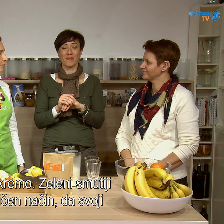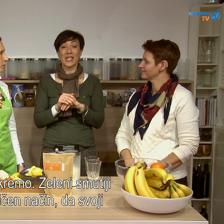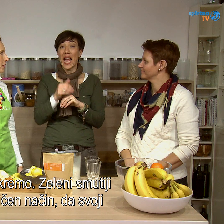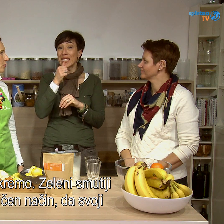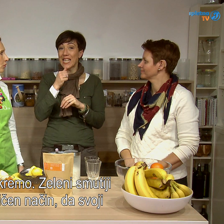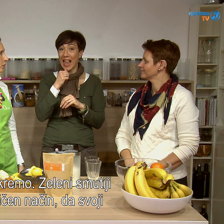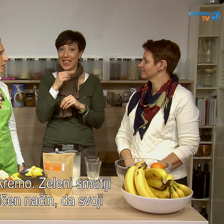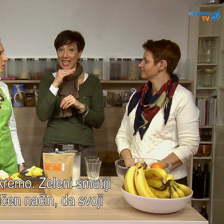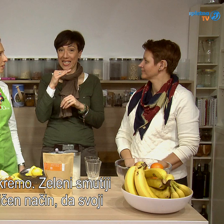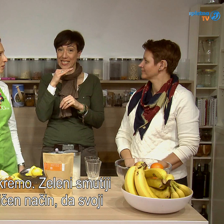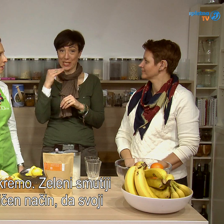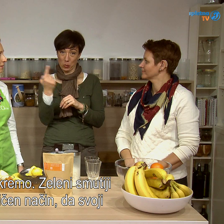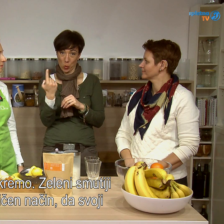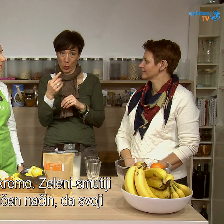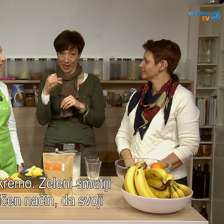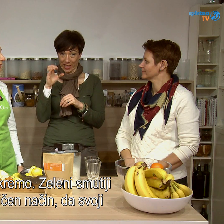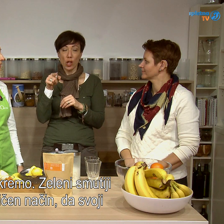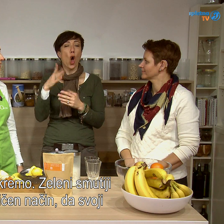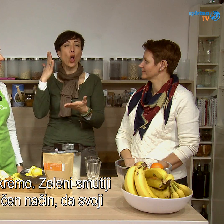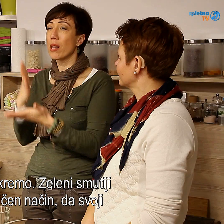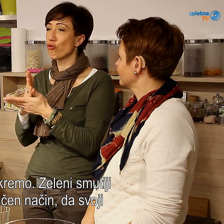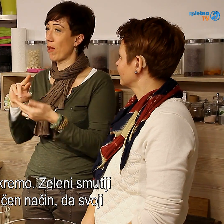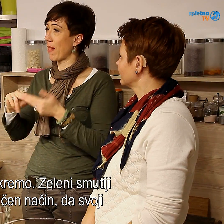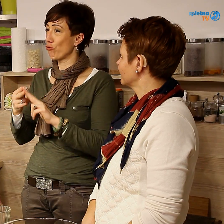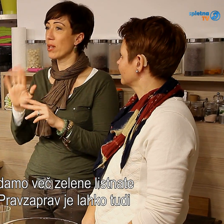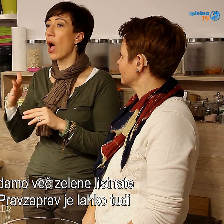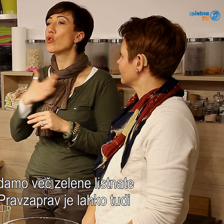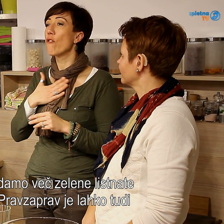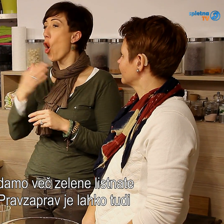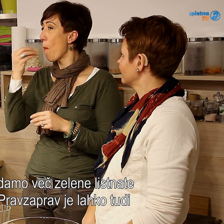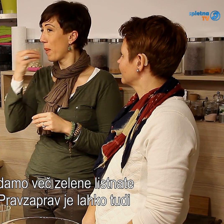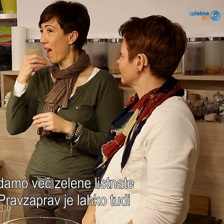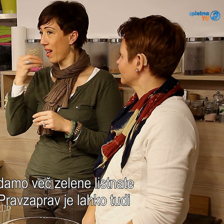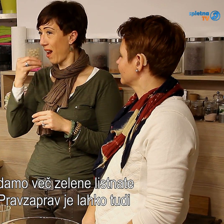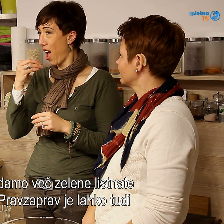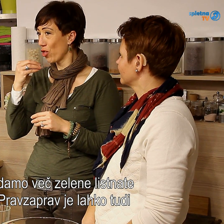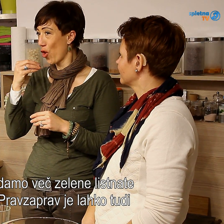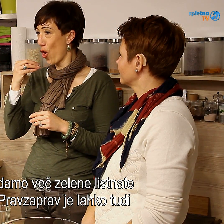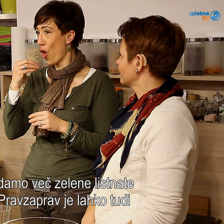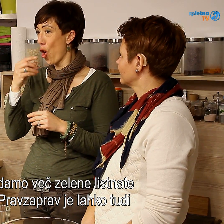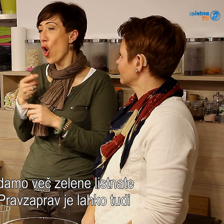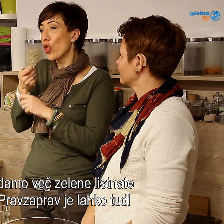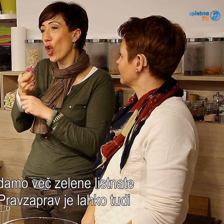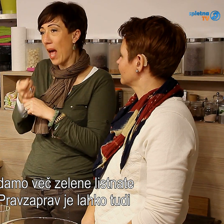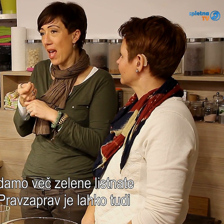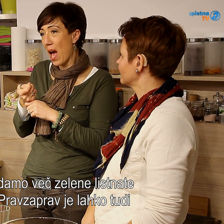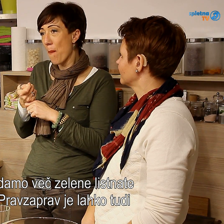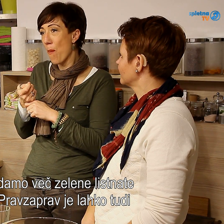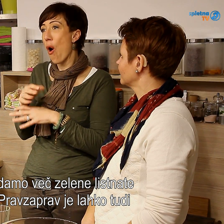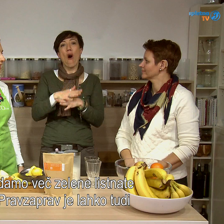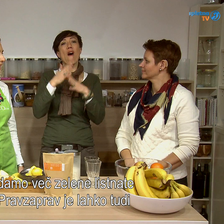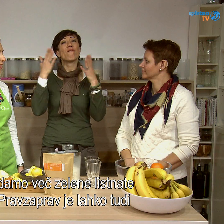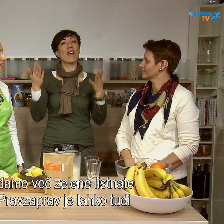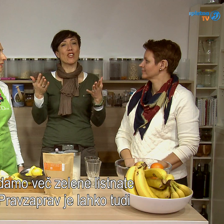Zeleni smuti so odličen način, da v svojo prehrano dodajamo